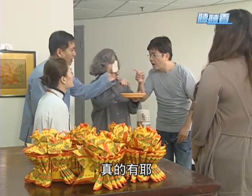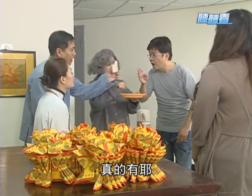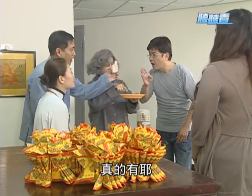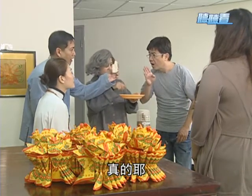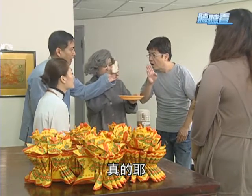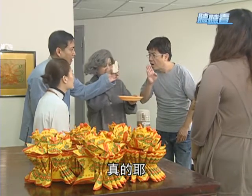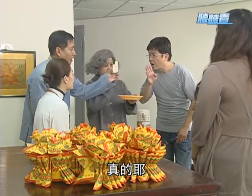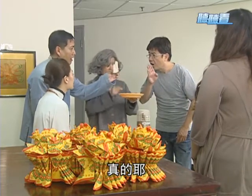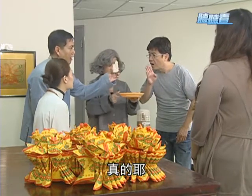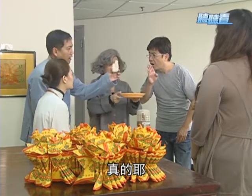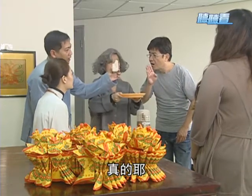真的，